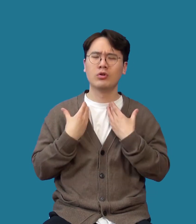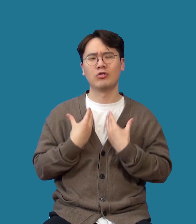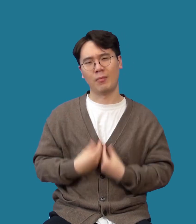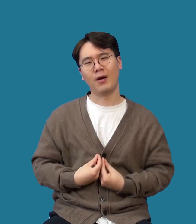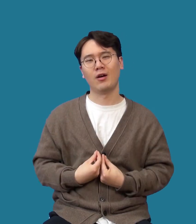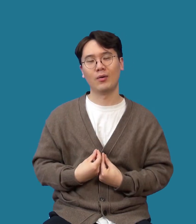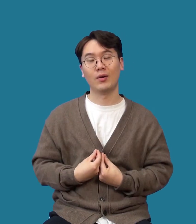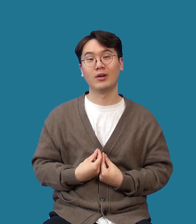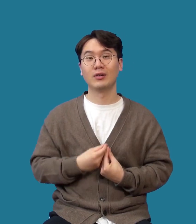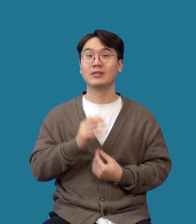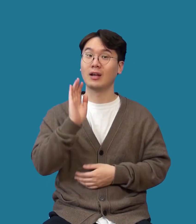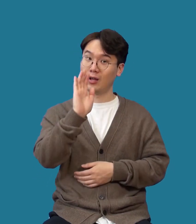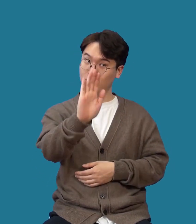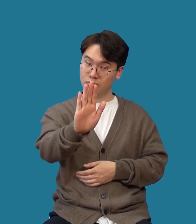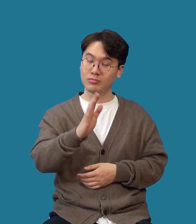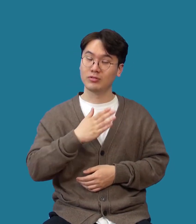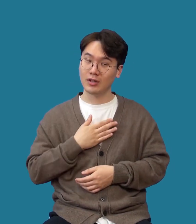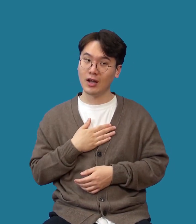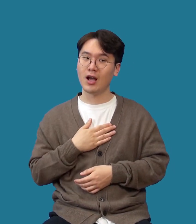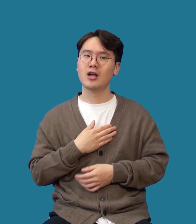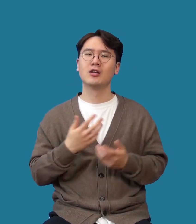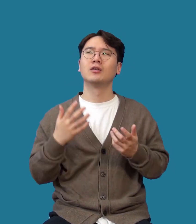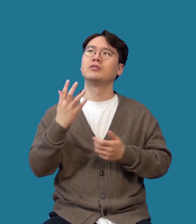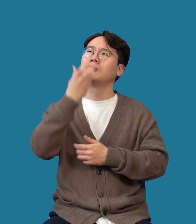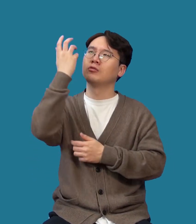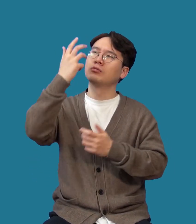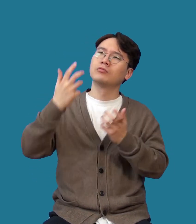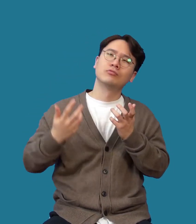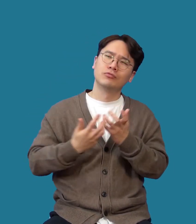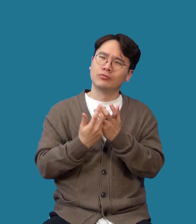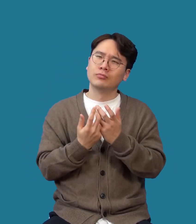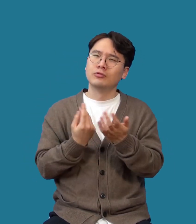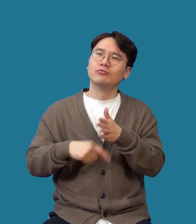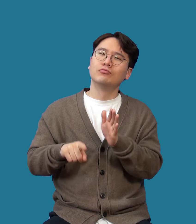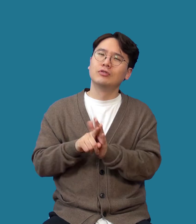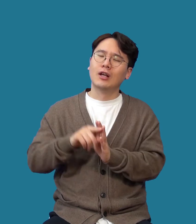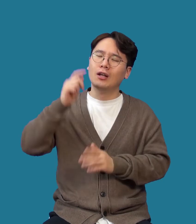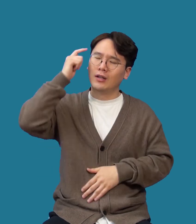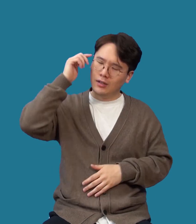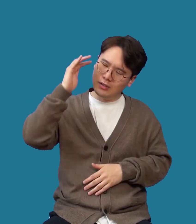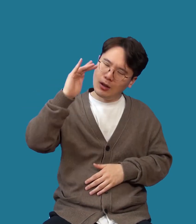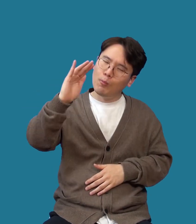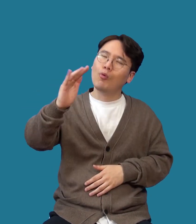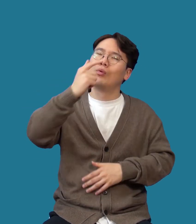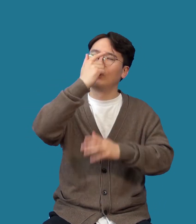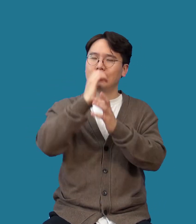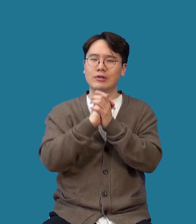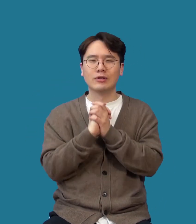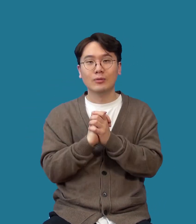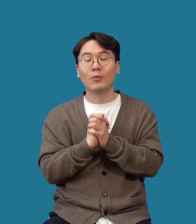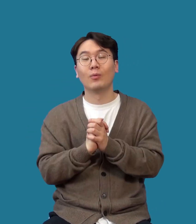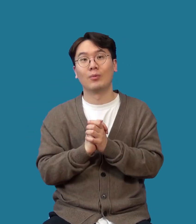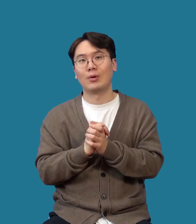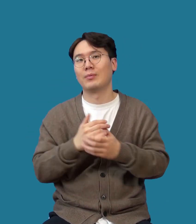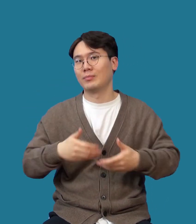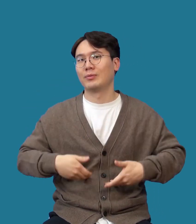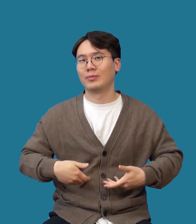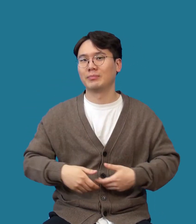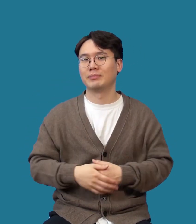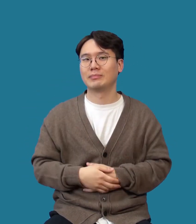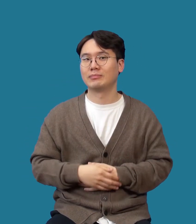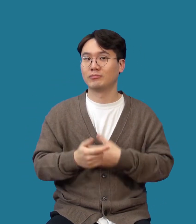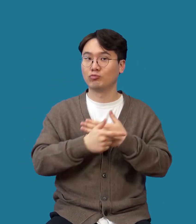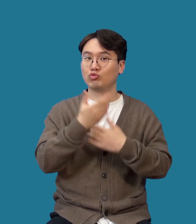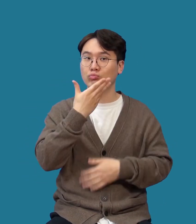나아가서 이제는 충만을 위해서 간절히 사모하고 기도해야 합니다. 부르짖어야 합니다. 누가복음 11장